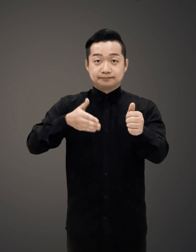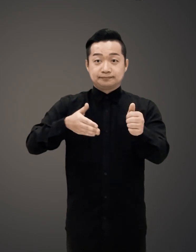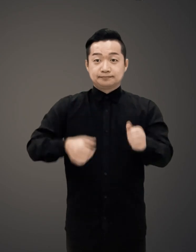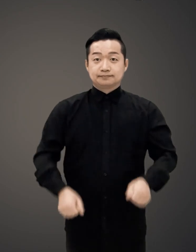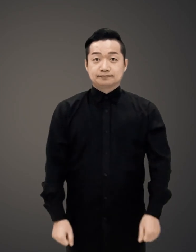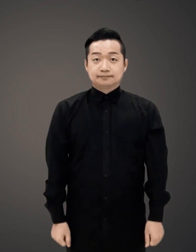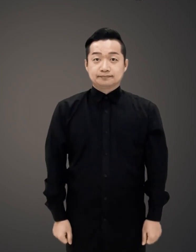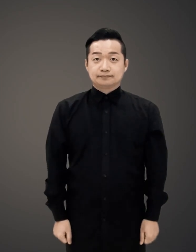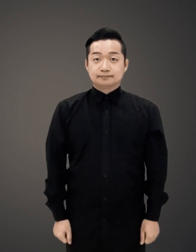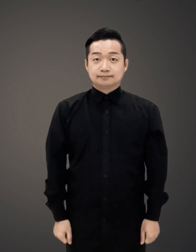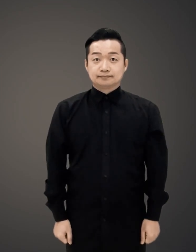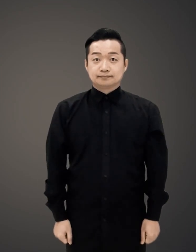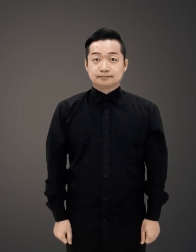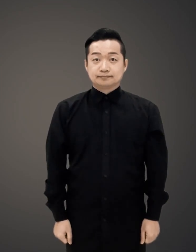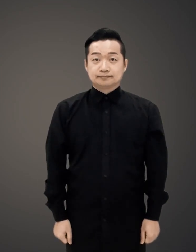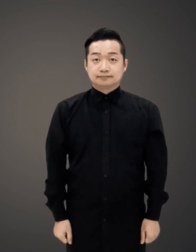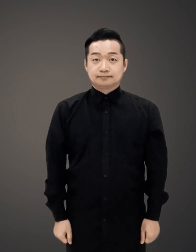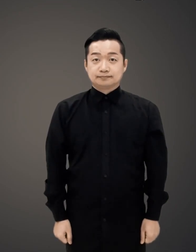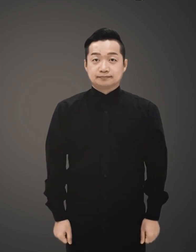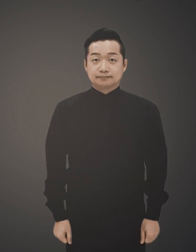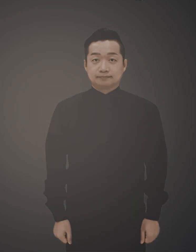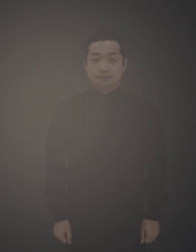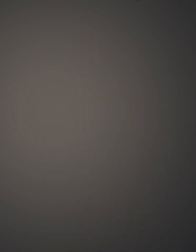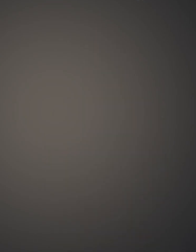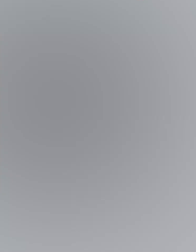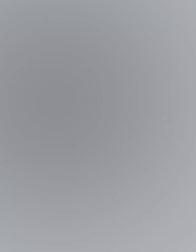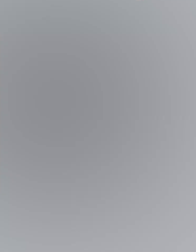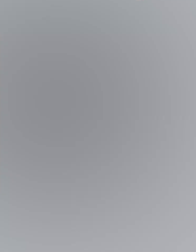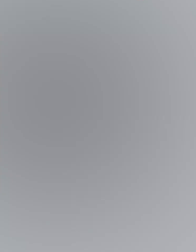최미나. 출판사 샘터사.